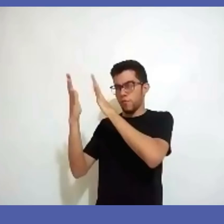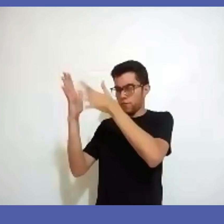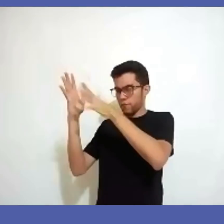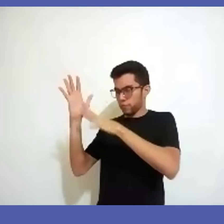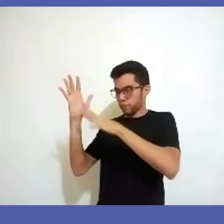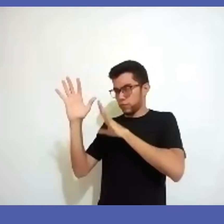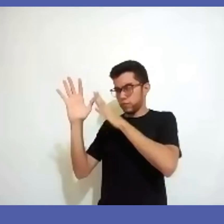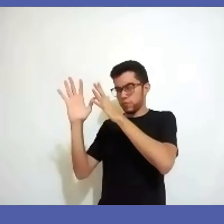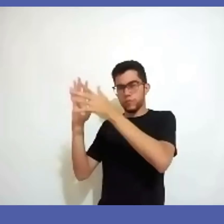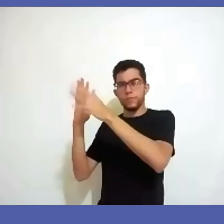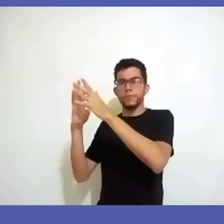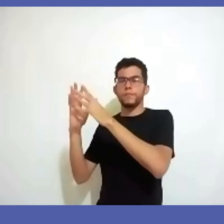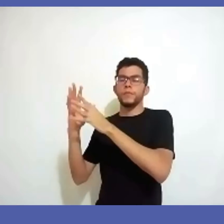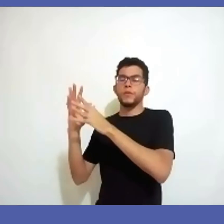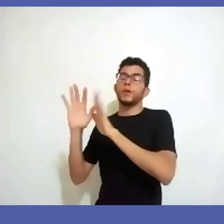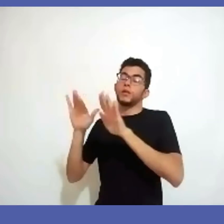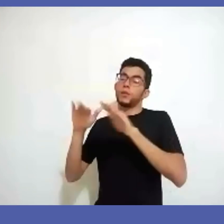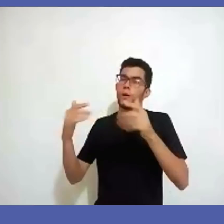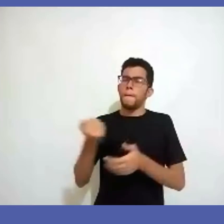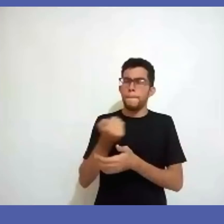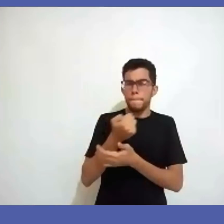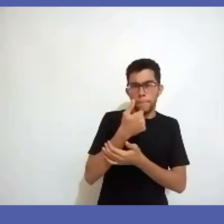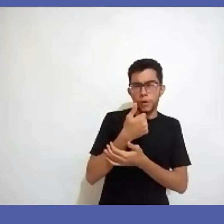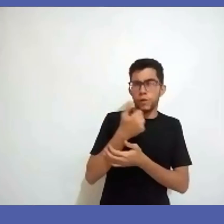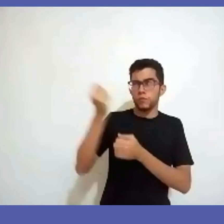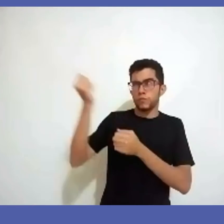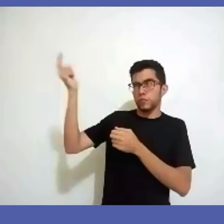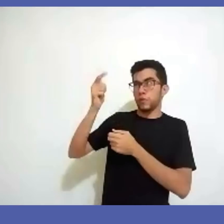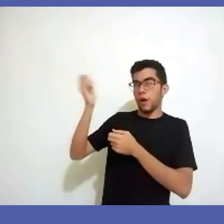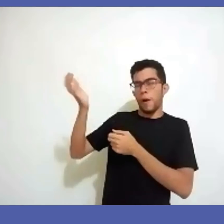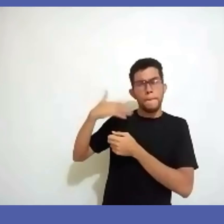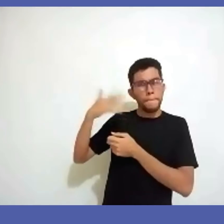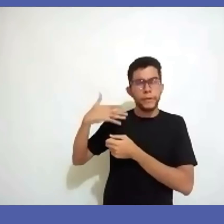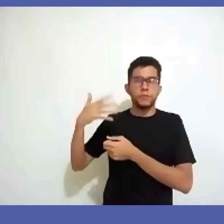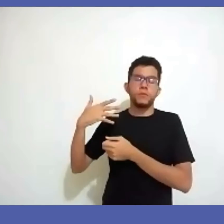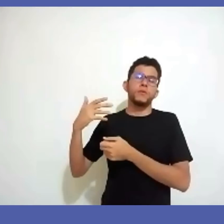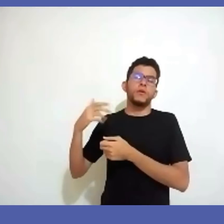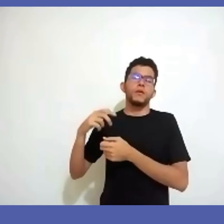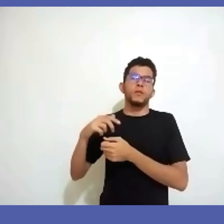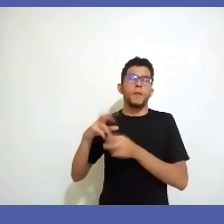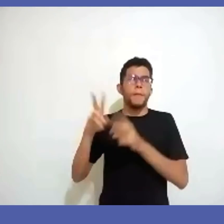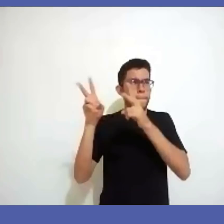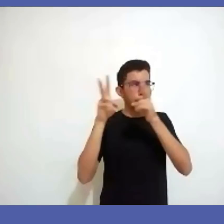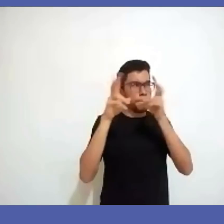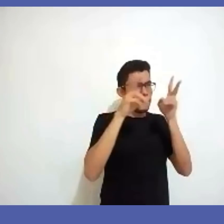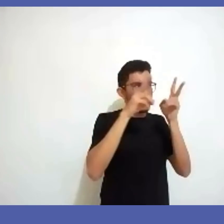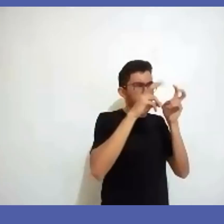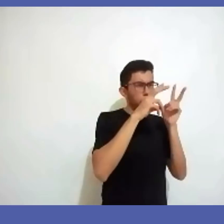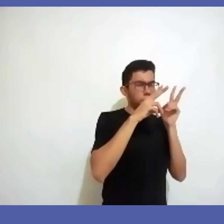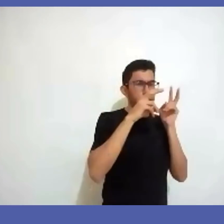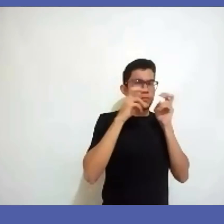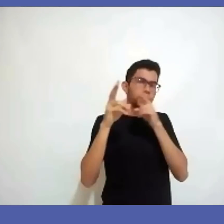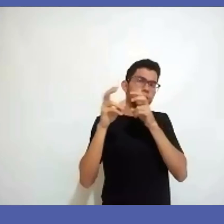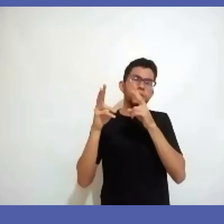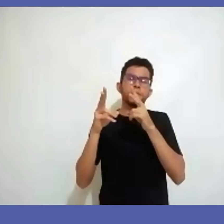está próximo o verão. Assim também vós, quando vides todas estas